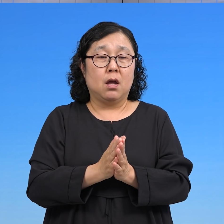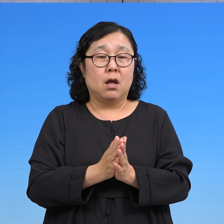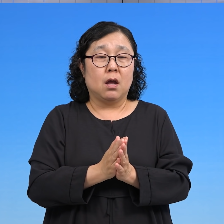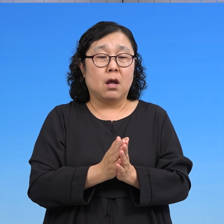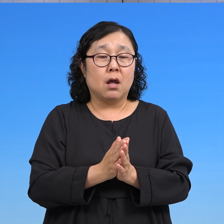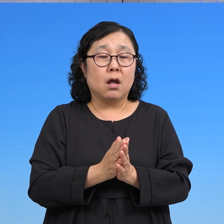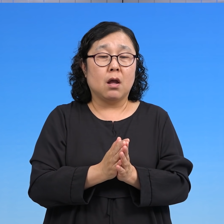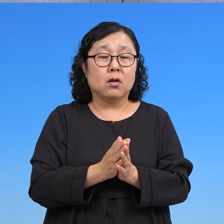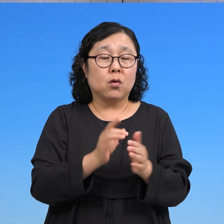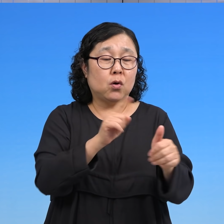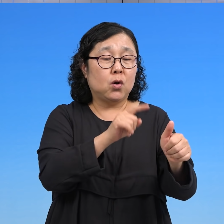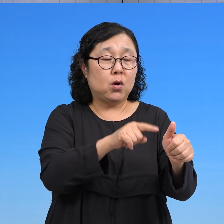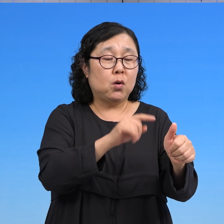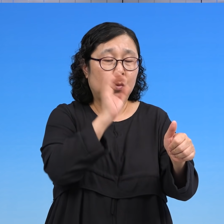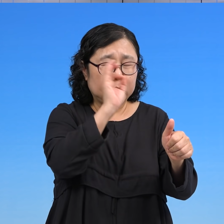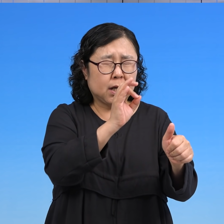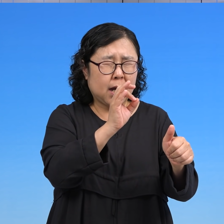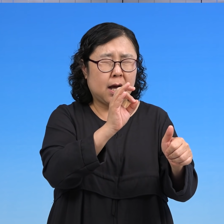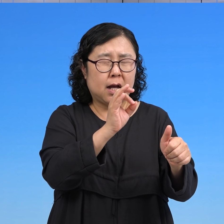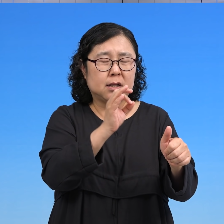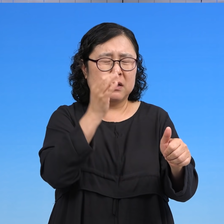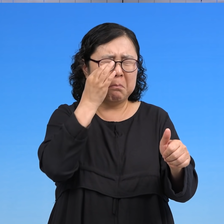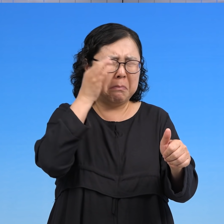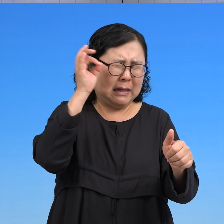보니까 내 진짜 한심하다.